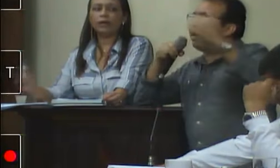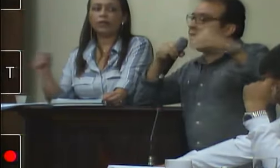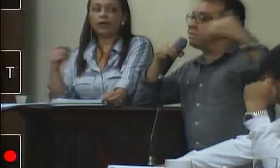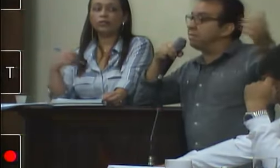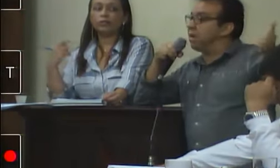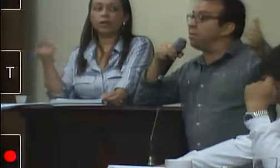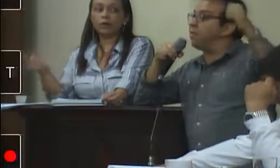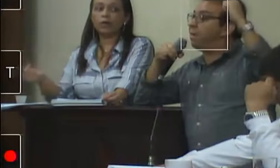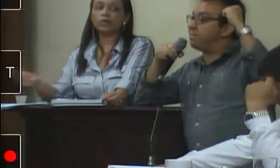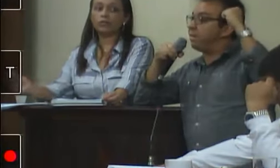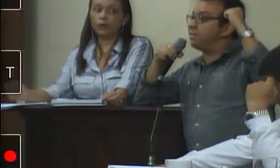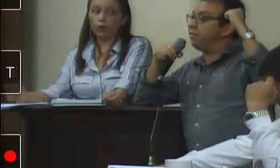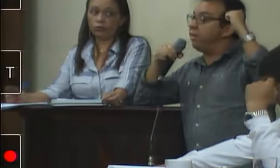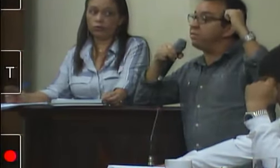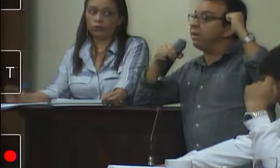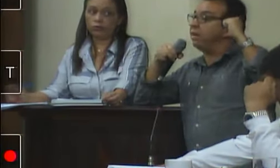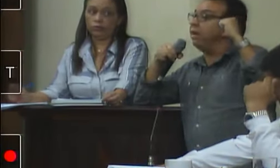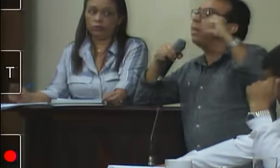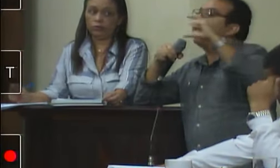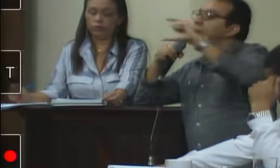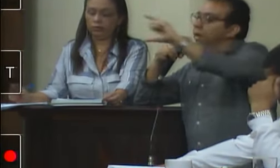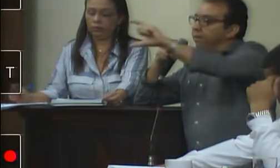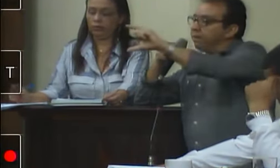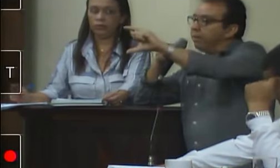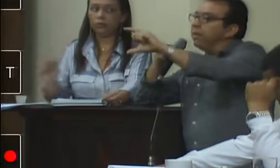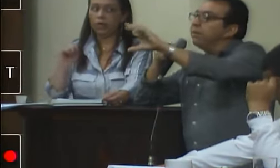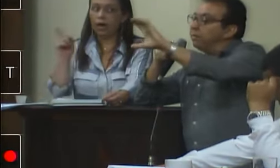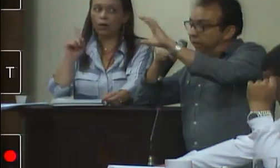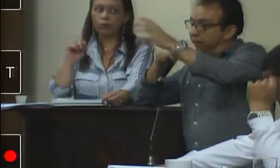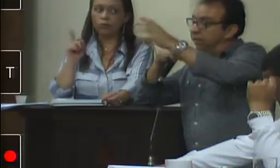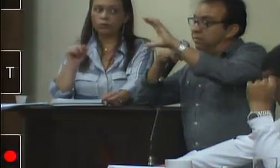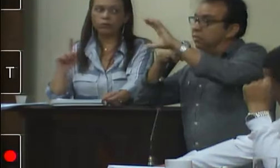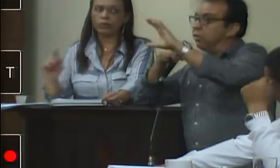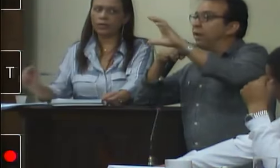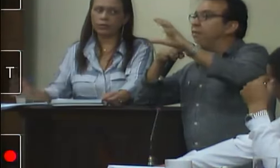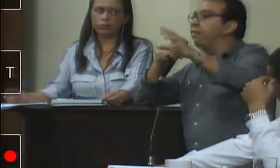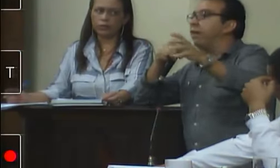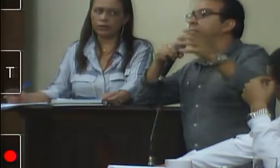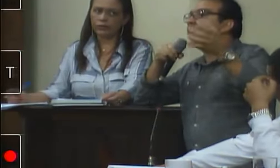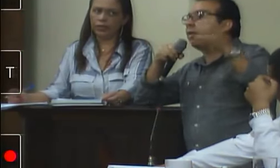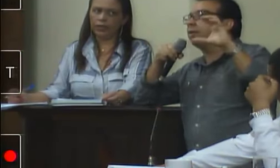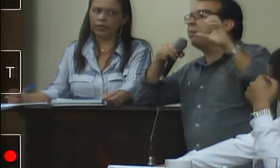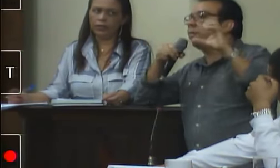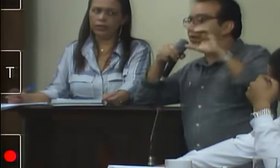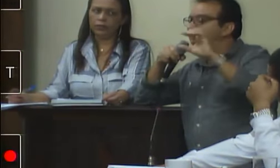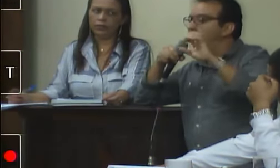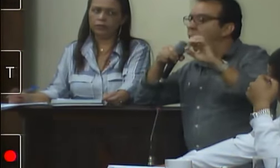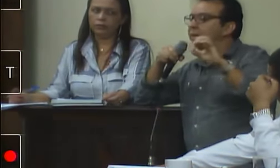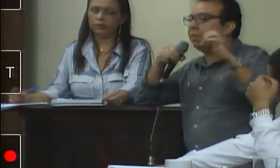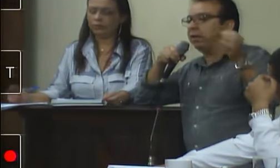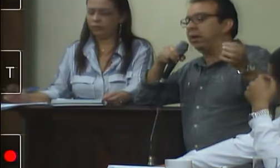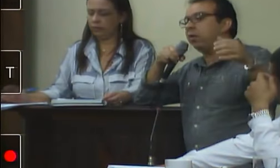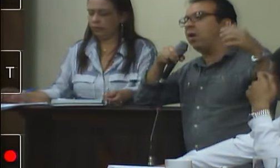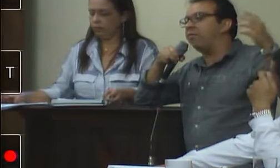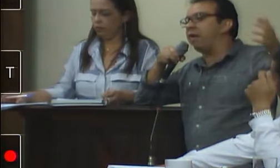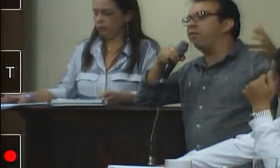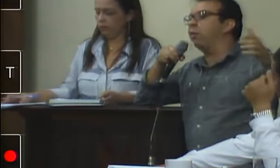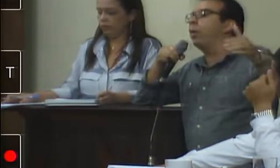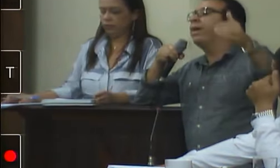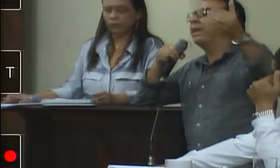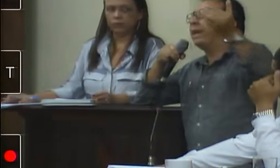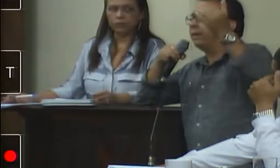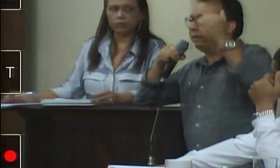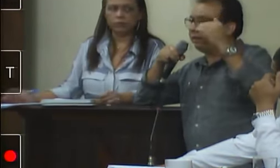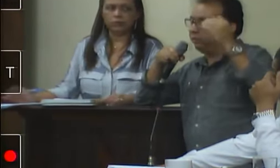Cintilografia. Esses exames vão passar a ser feitos aqui. Cintilografia aqui? Cintilografia, não. Tem uma cota pequena que o Rafael